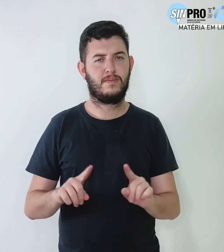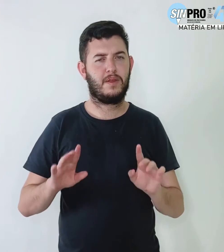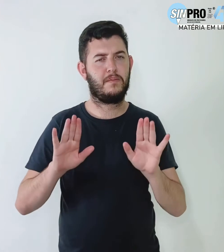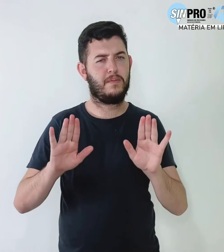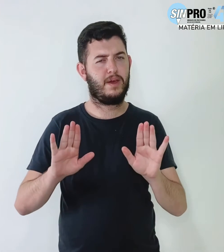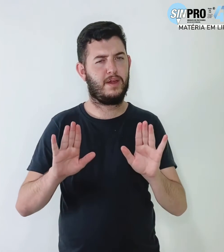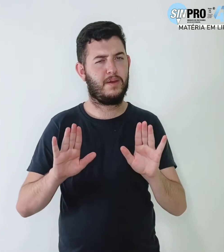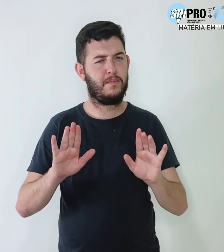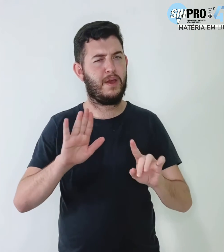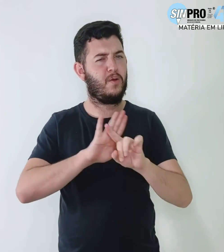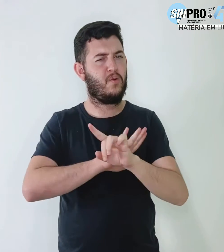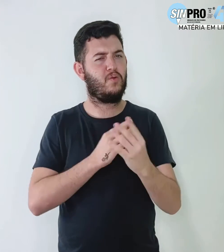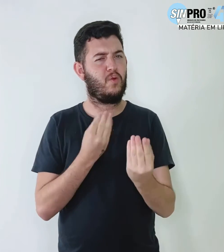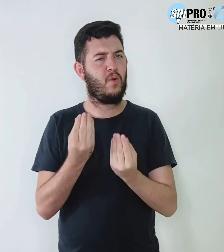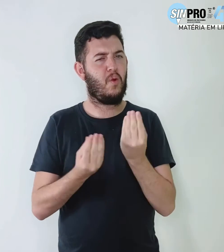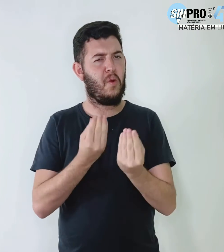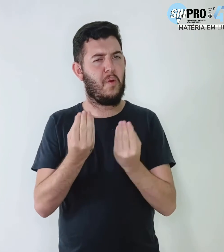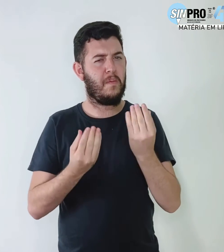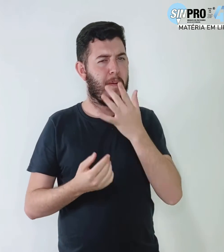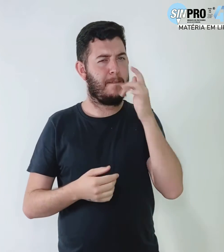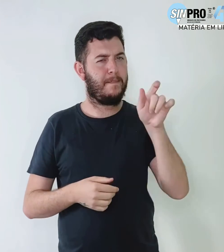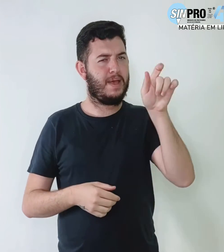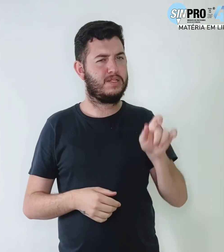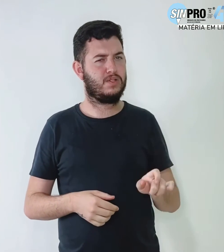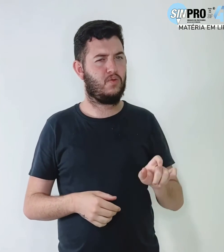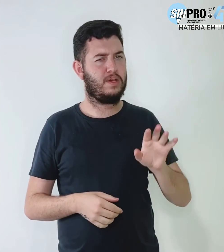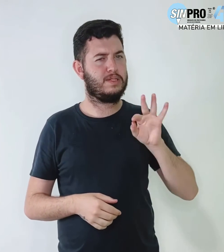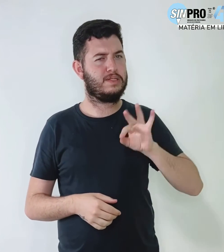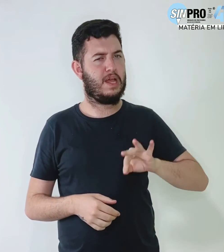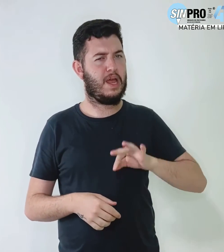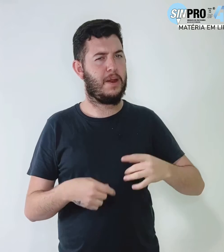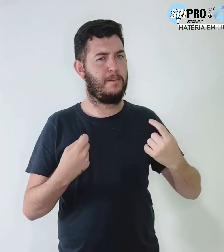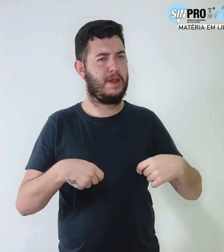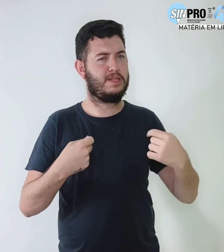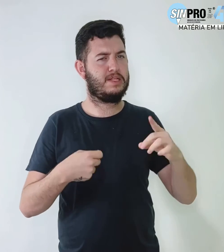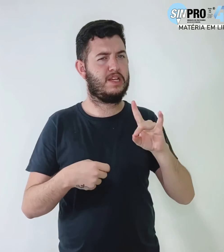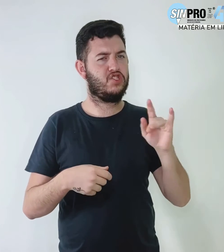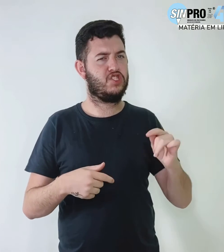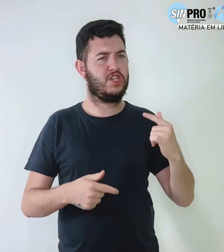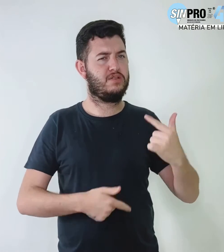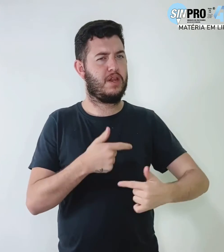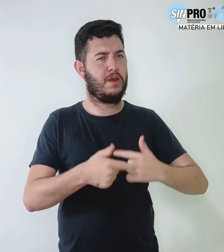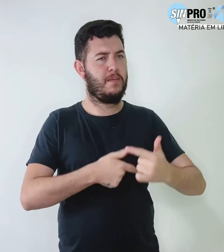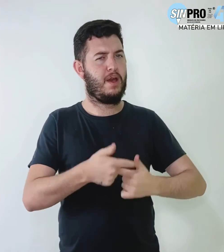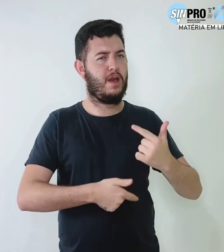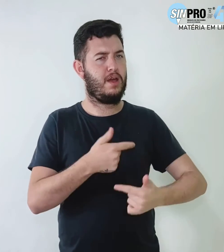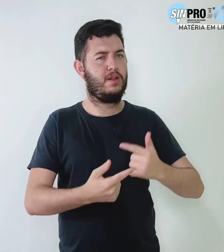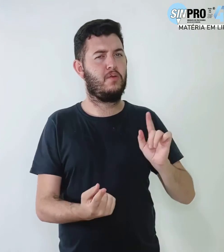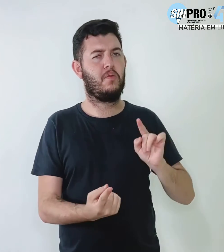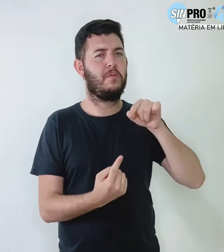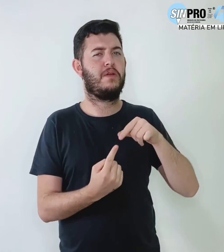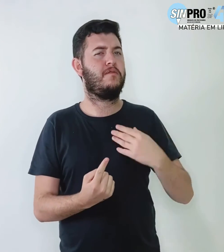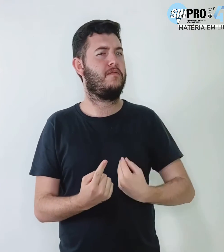Mas, como eu consigo convencer uma pessoa que precisa dessa renda do trabalho daquele dia para